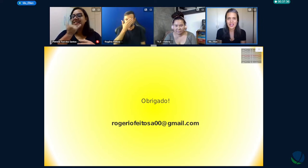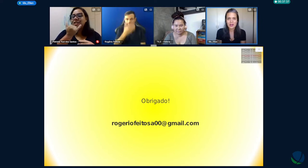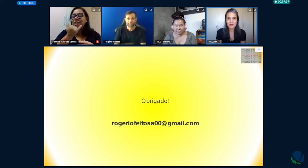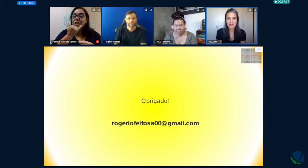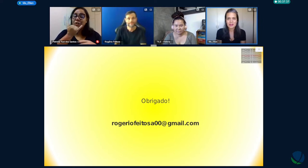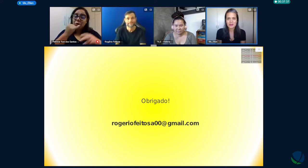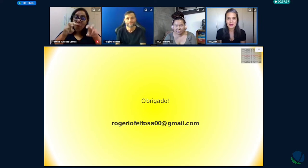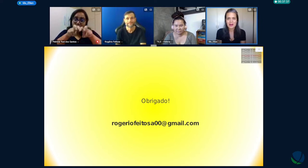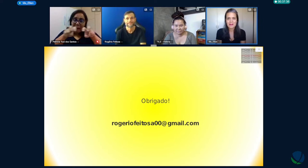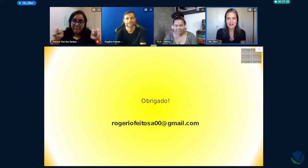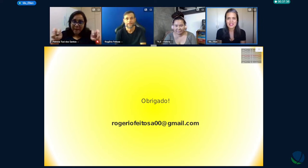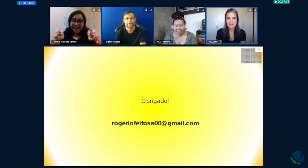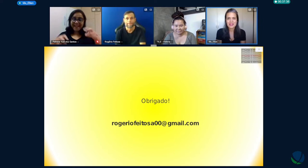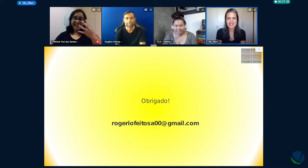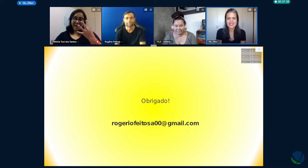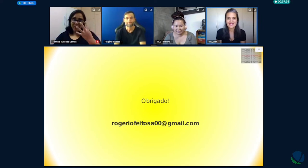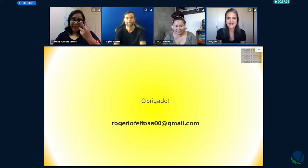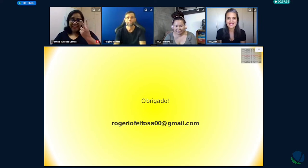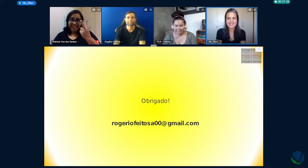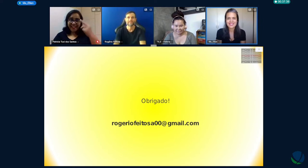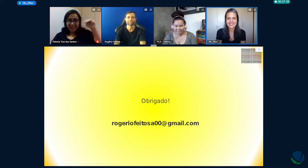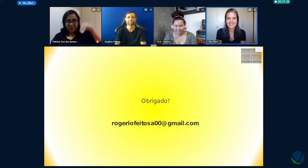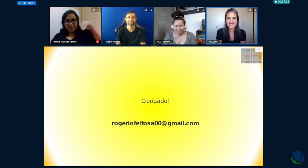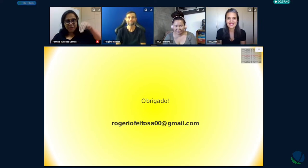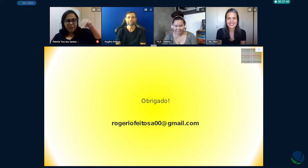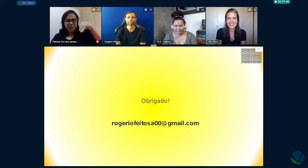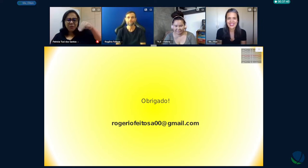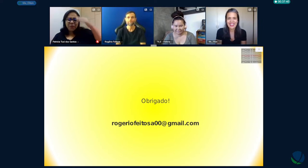Obrigada, Rogério, pela sua participação.